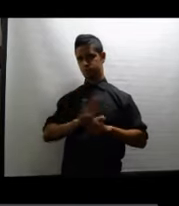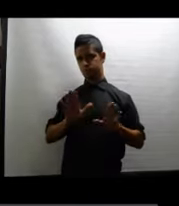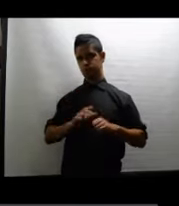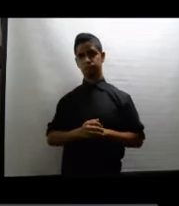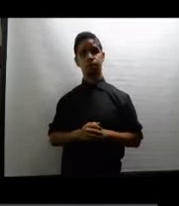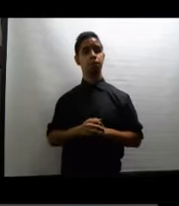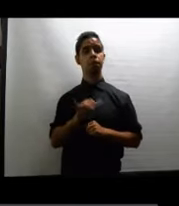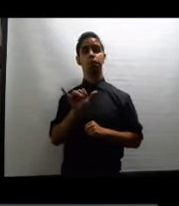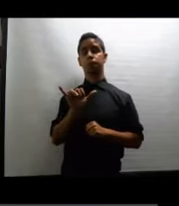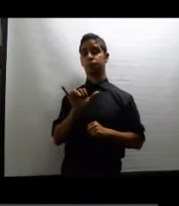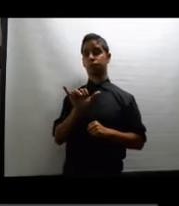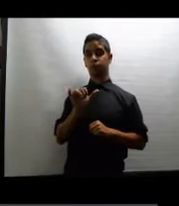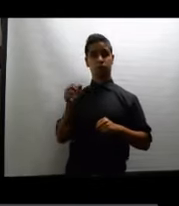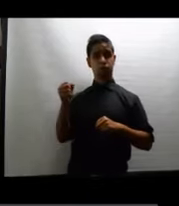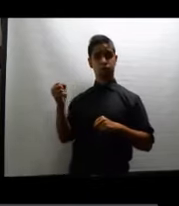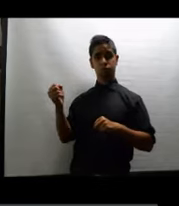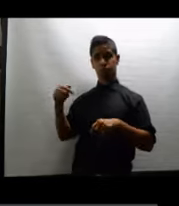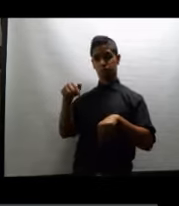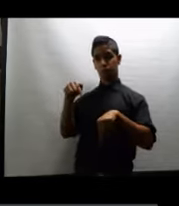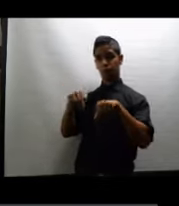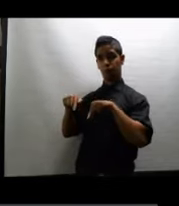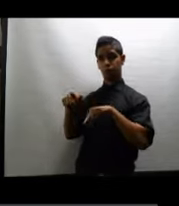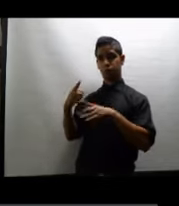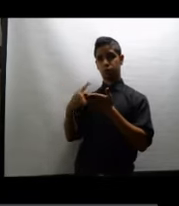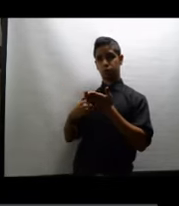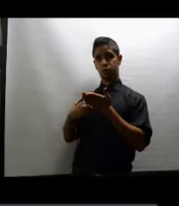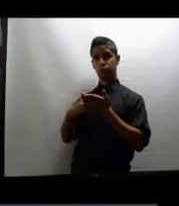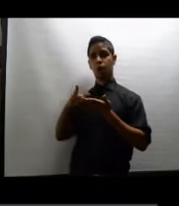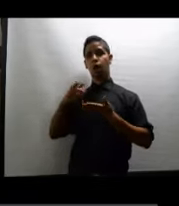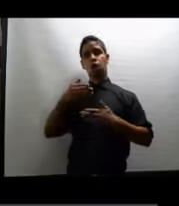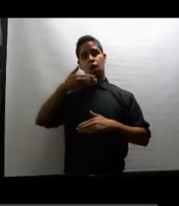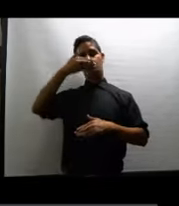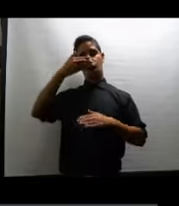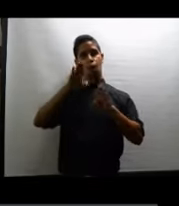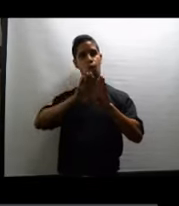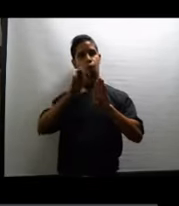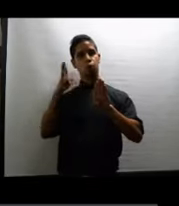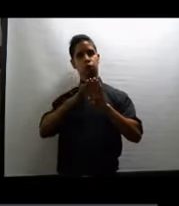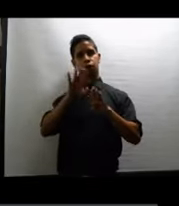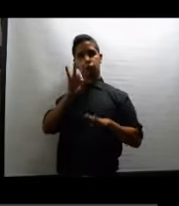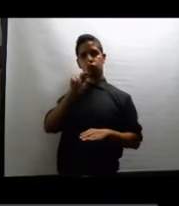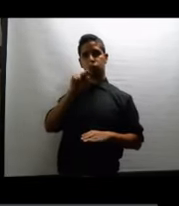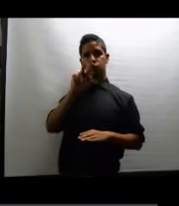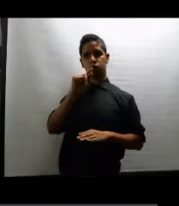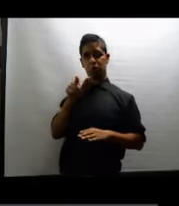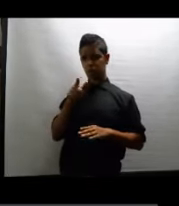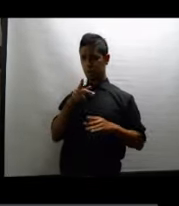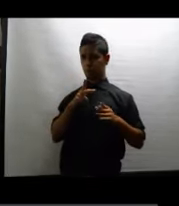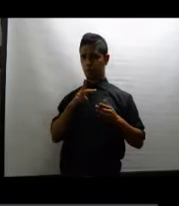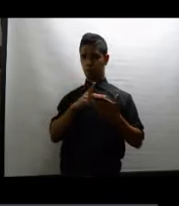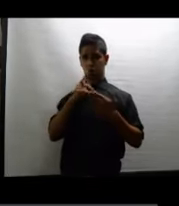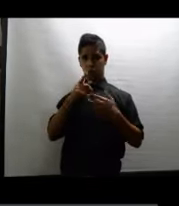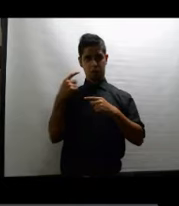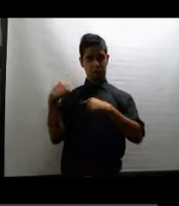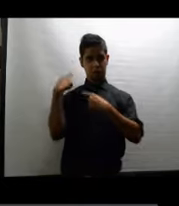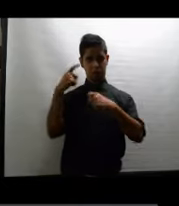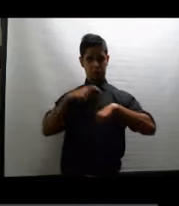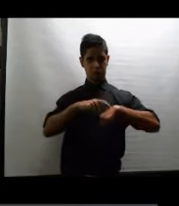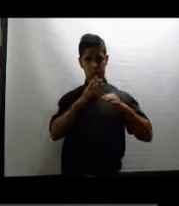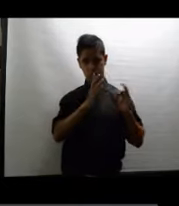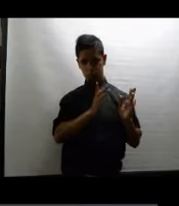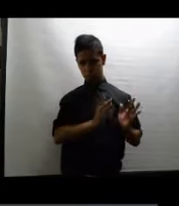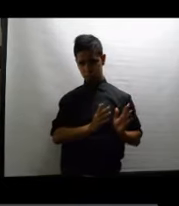Oye, y bueno, volviendo a lo que estabas diciendo ahorita, a las puertas del Ocho Puertas, tú, este proyecto tú lo tienes pensado hace tiempo, lo que pasa es